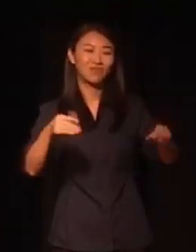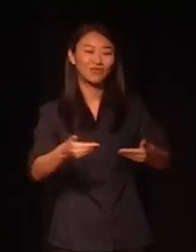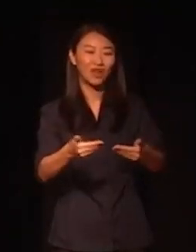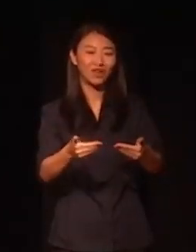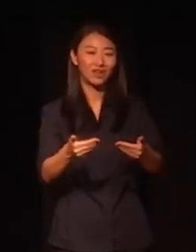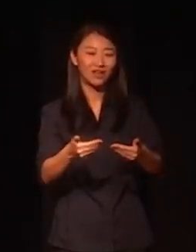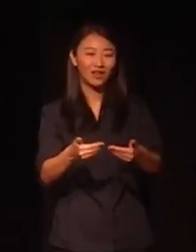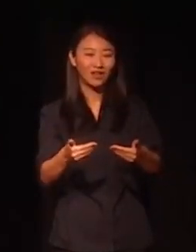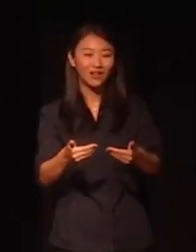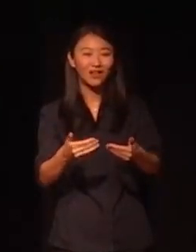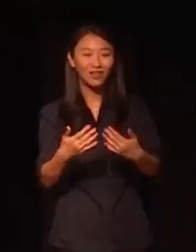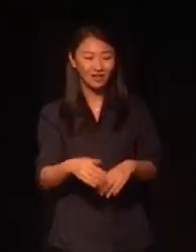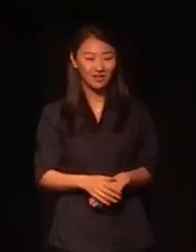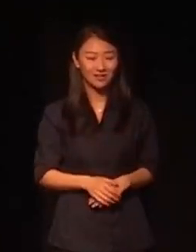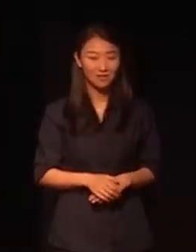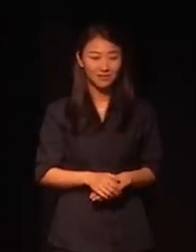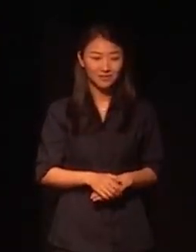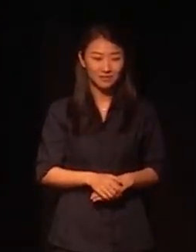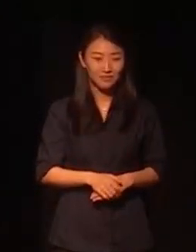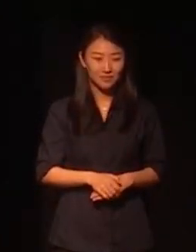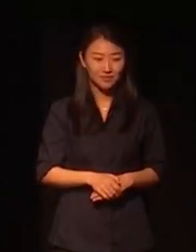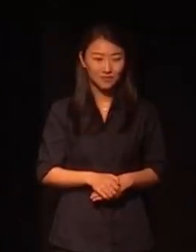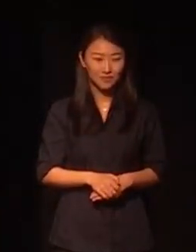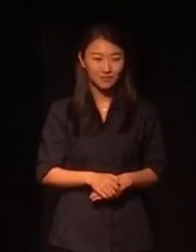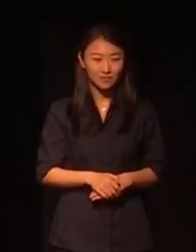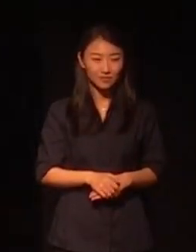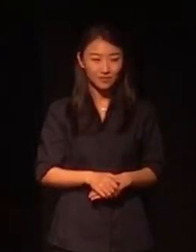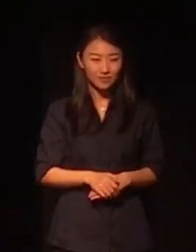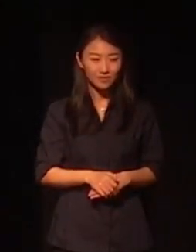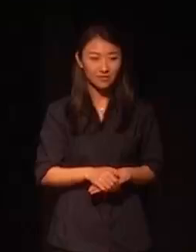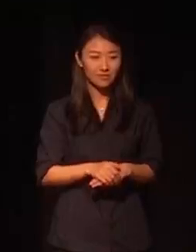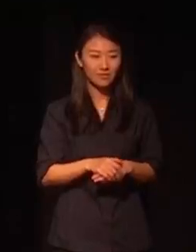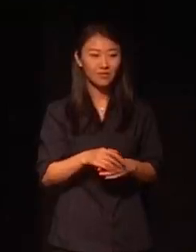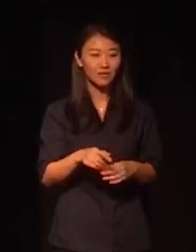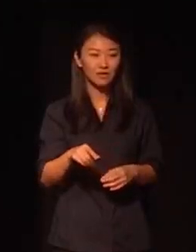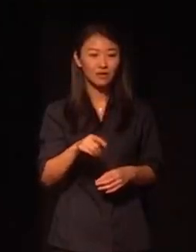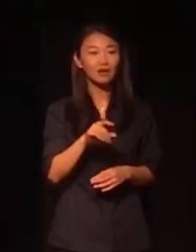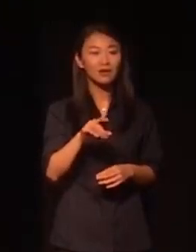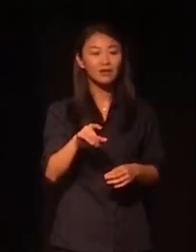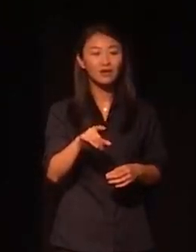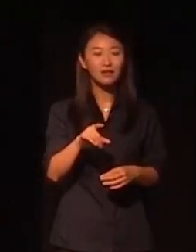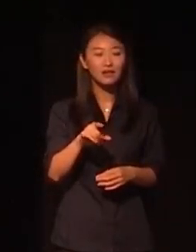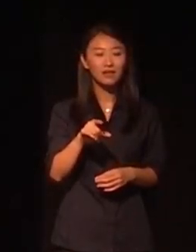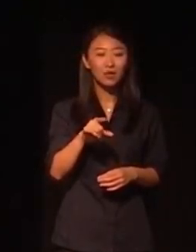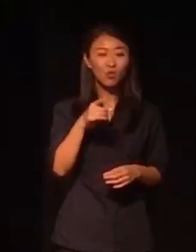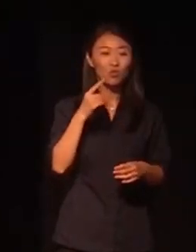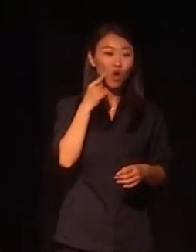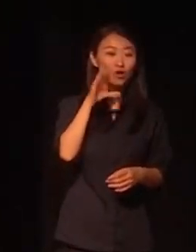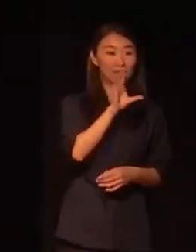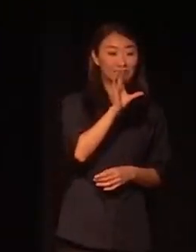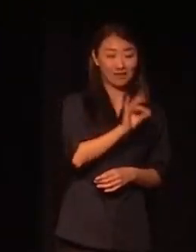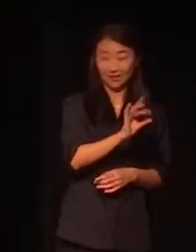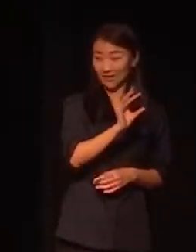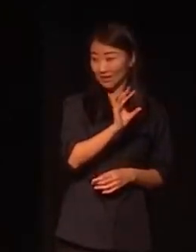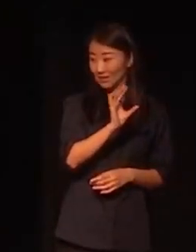spices, kale and olive. It also with the one-part formation. Say it's 唐